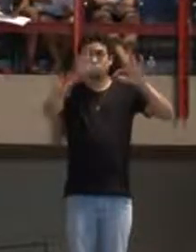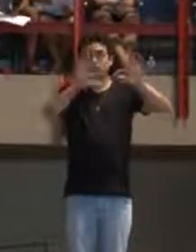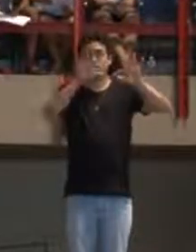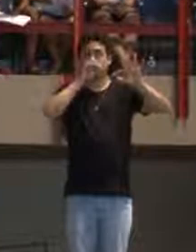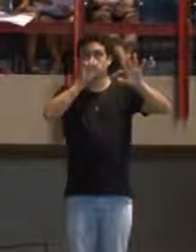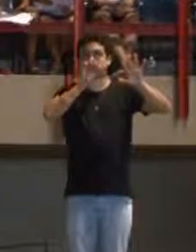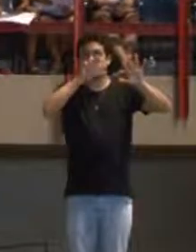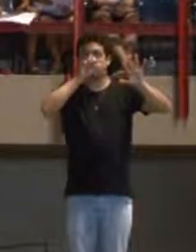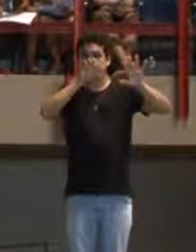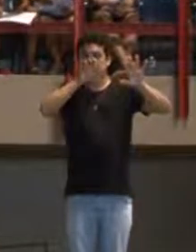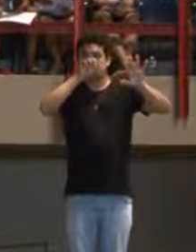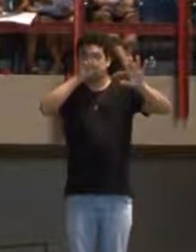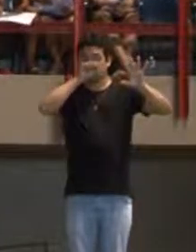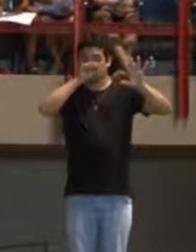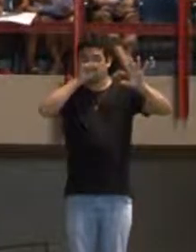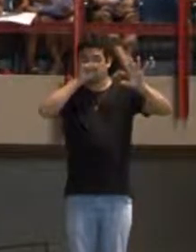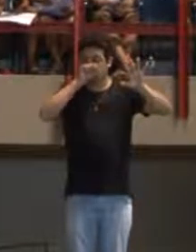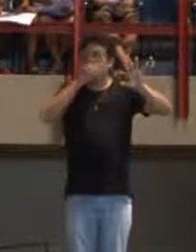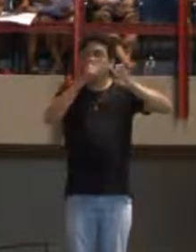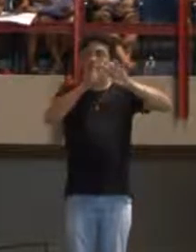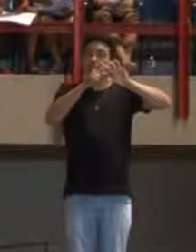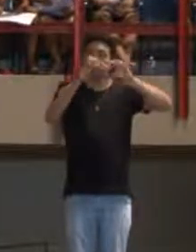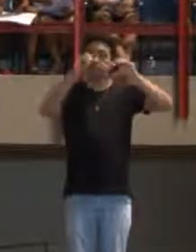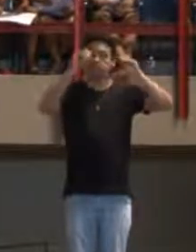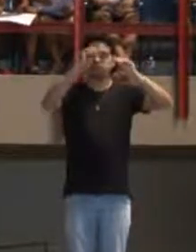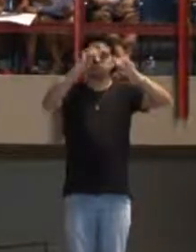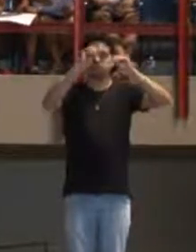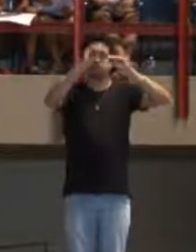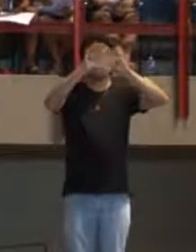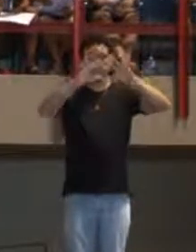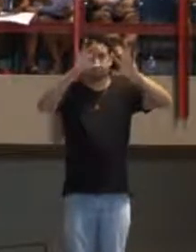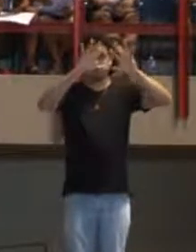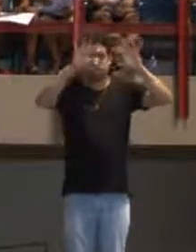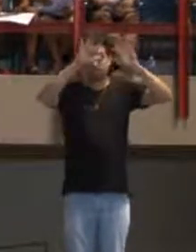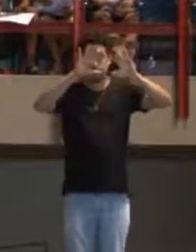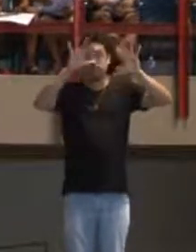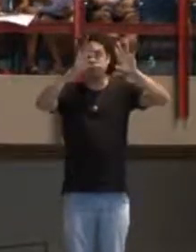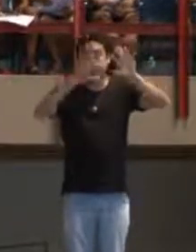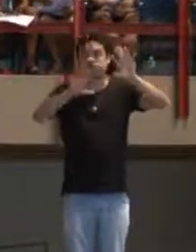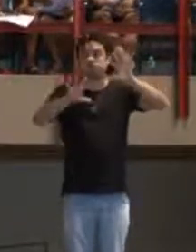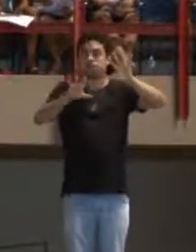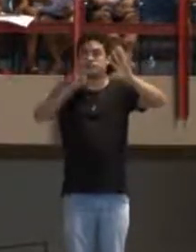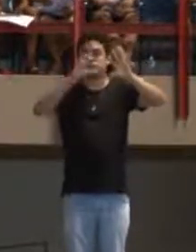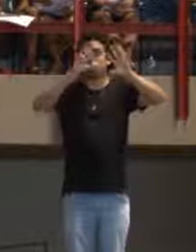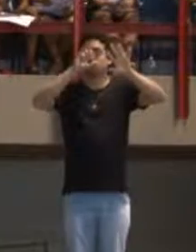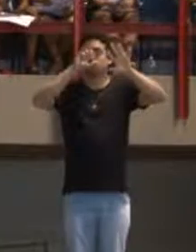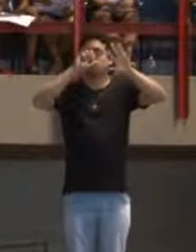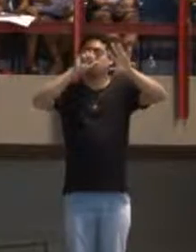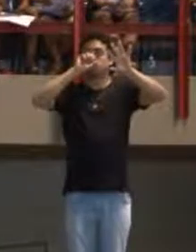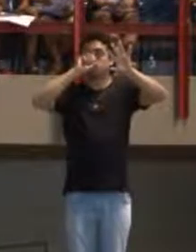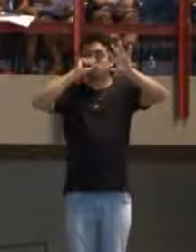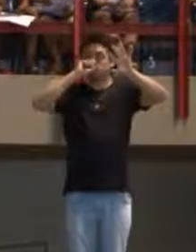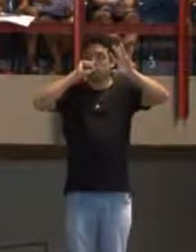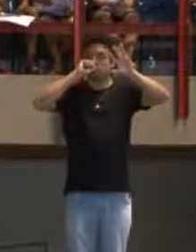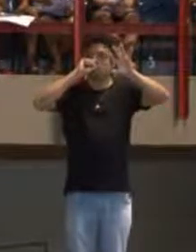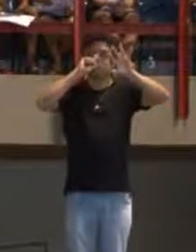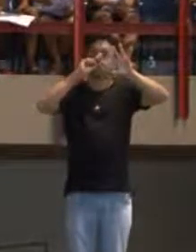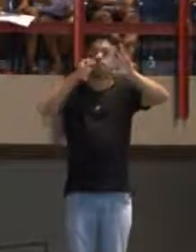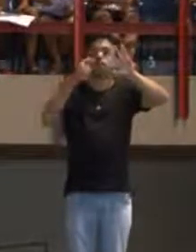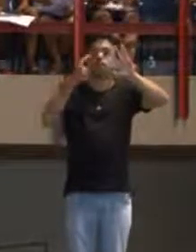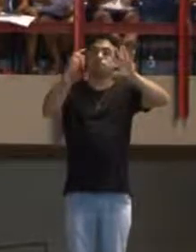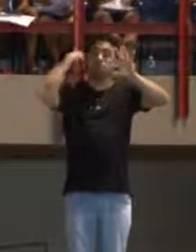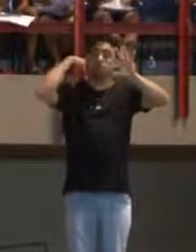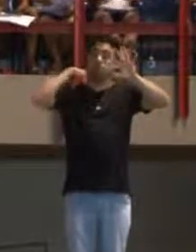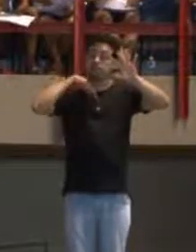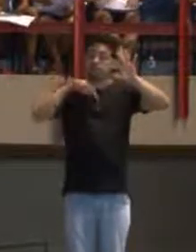esse carbono grafite. Por ser um pozinho muito fino, ele passa por uns filtros que a gente tem aqui nas